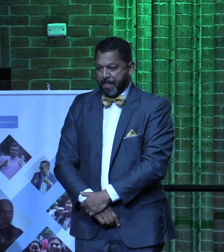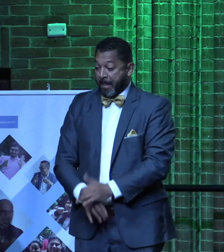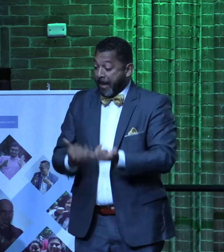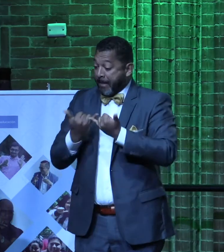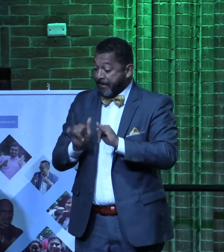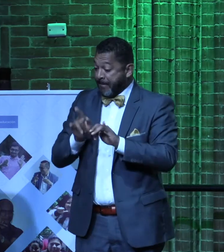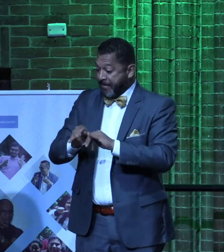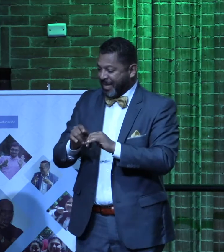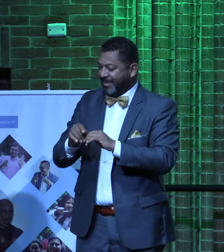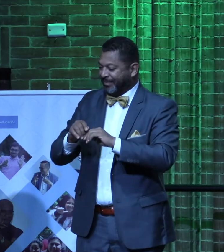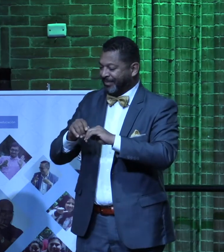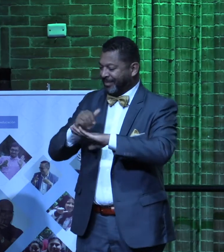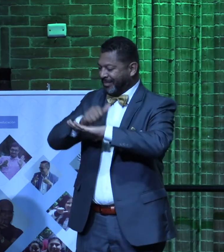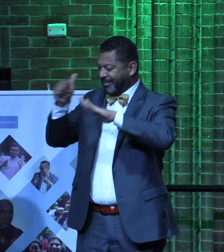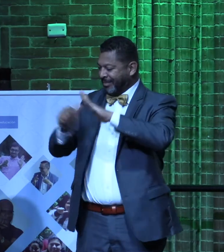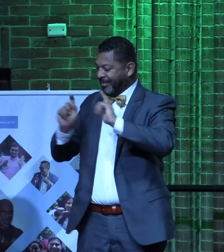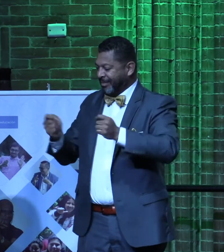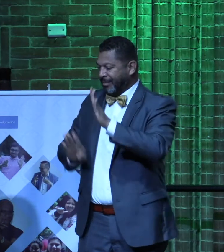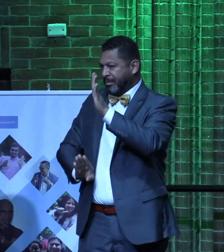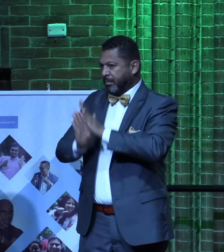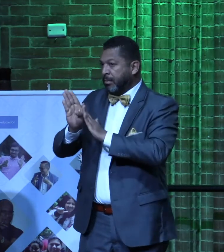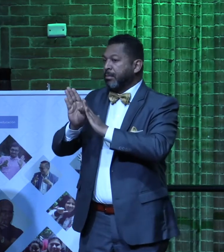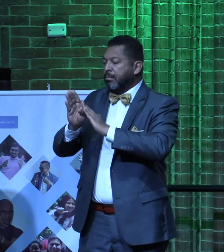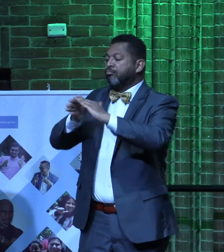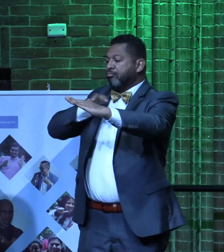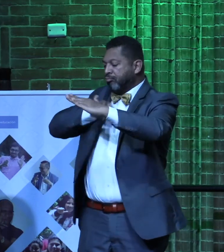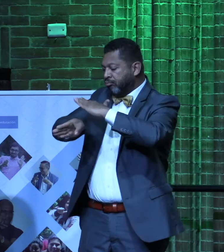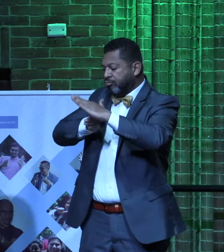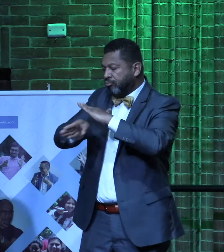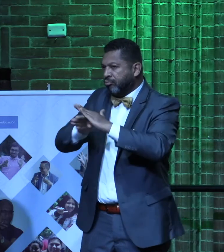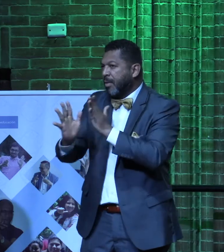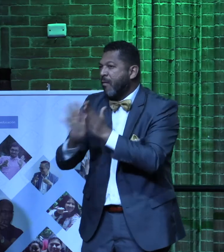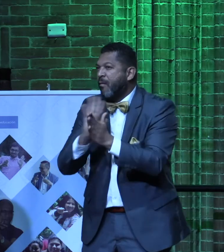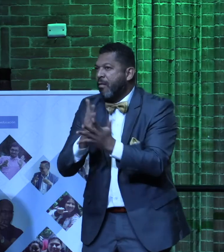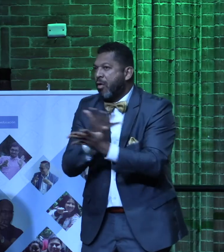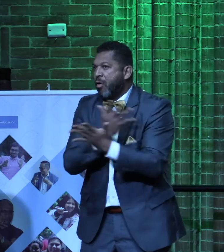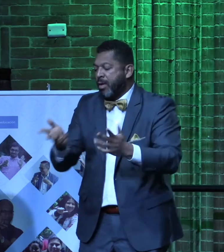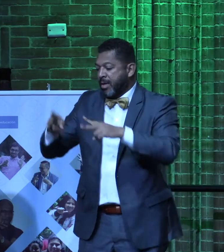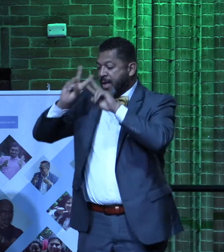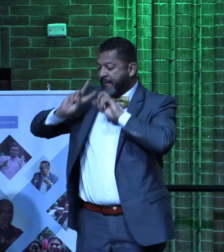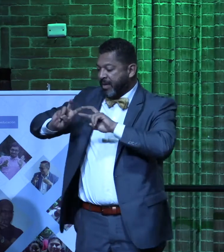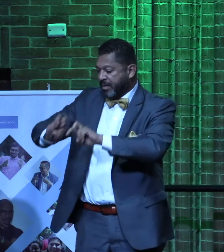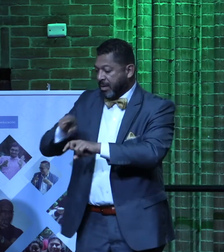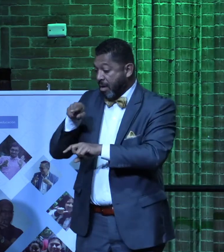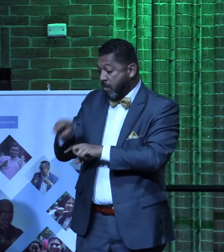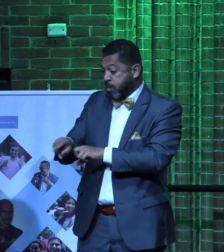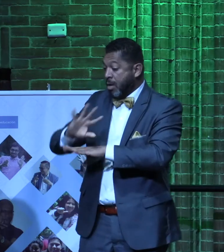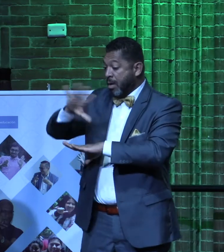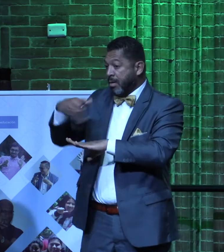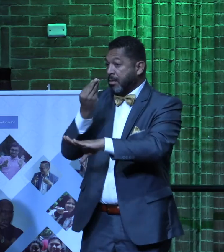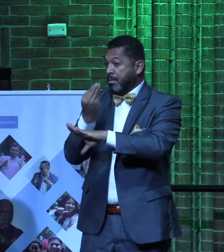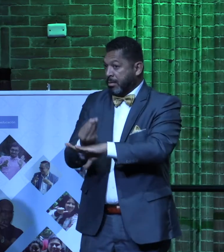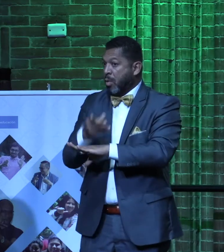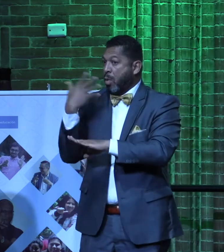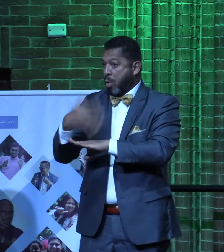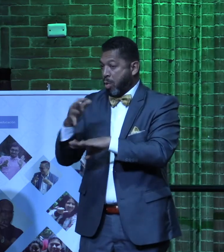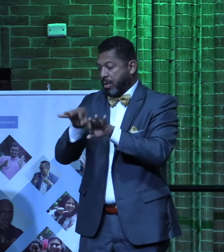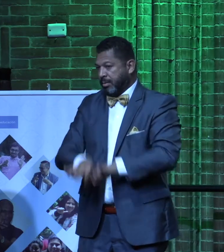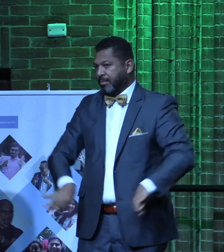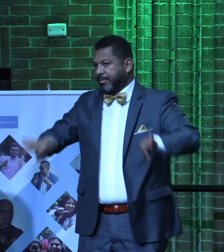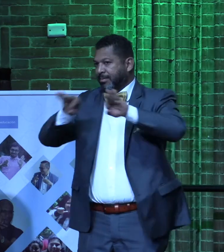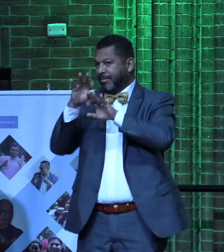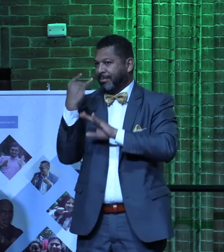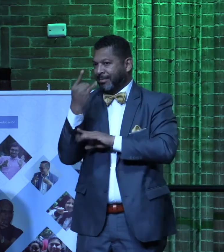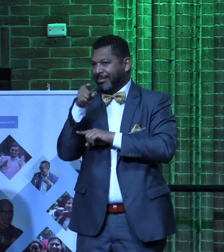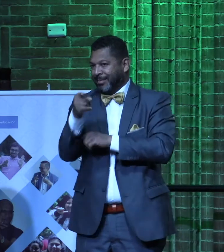Finalmente, en promoción y desarrollo trabajamos en acceso a la información, en nuestra área de investigación. Y aquí tenemos unos resultados que también son muy interesantes